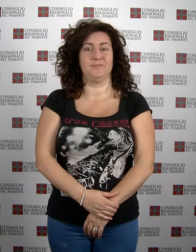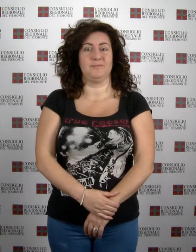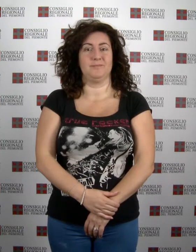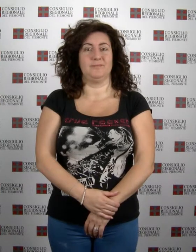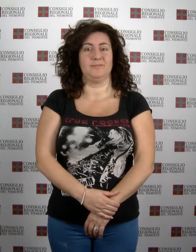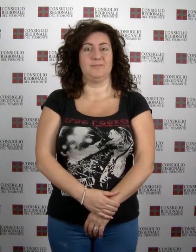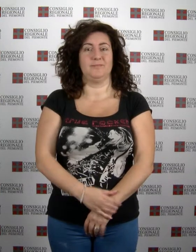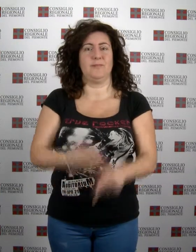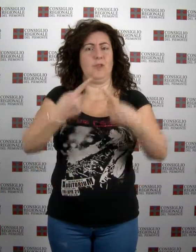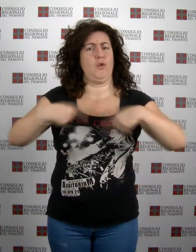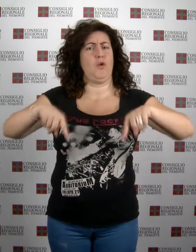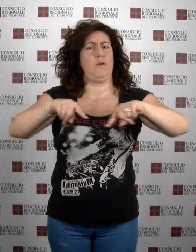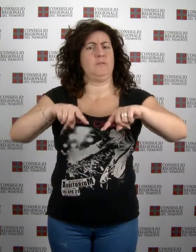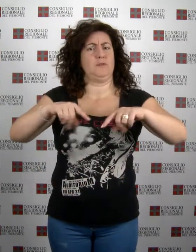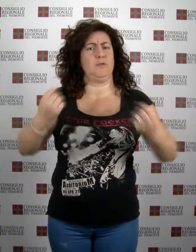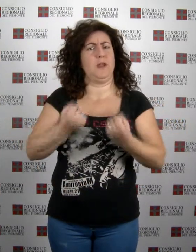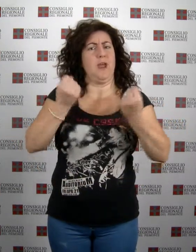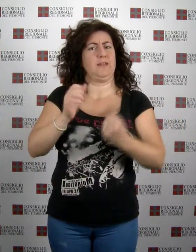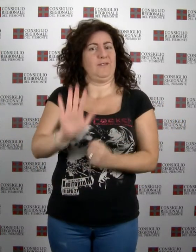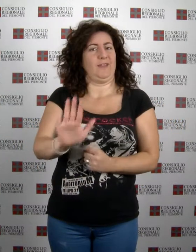Attività delle commissioni.